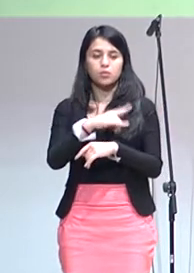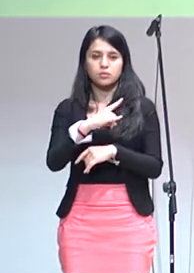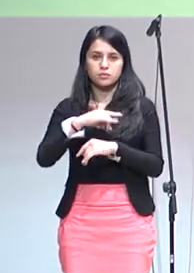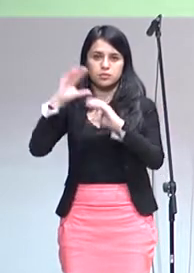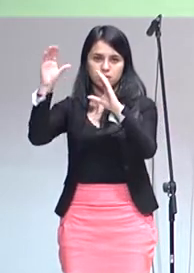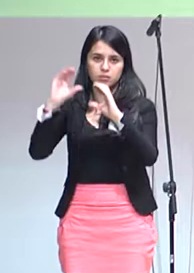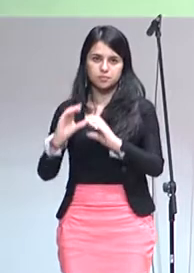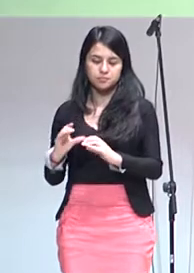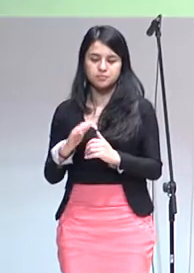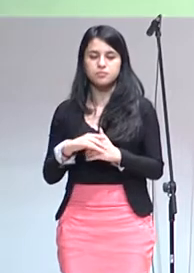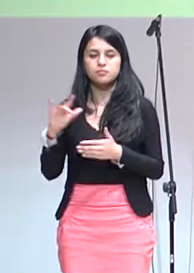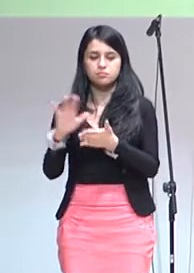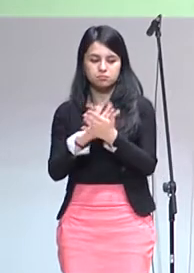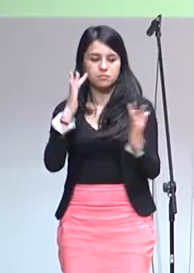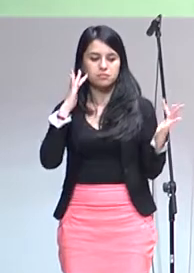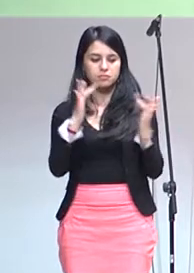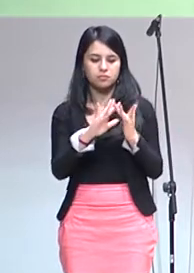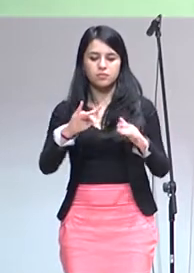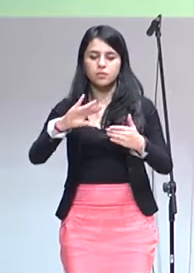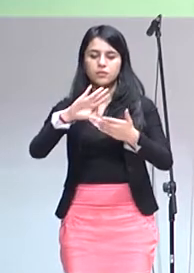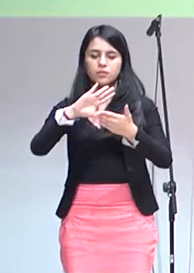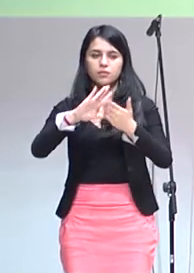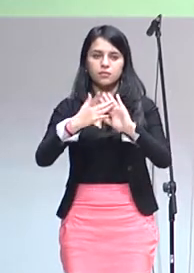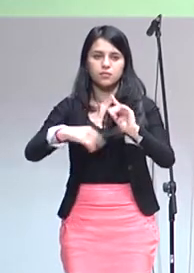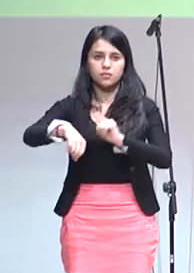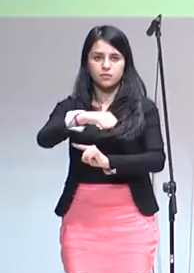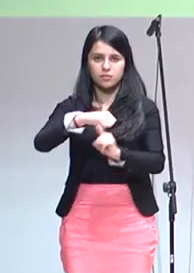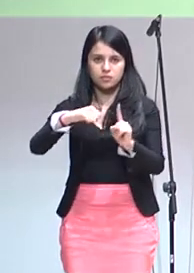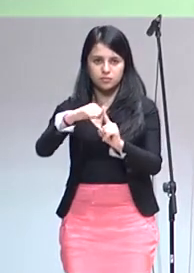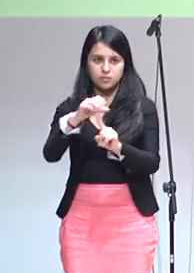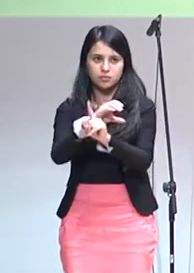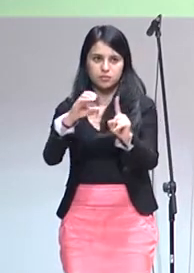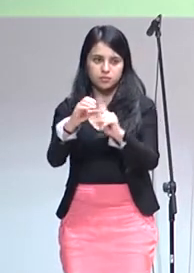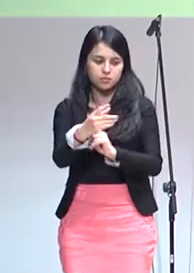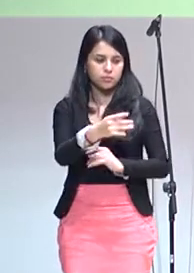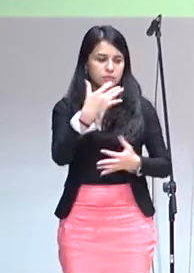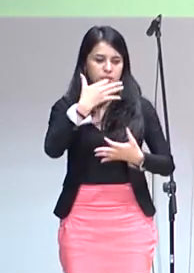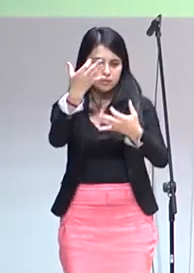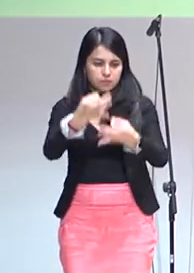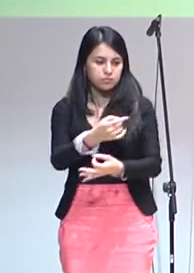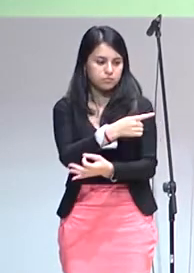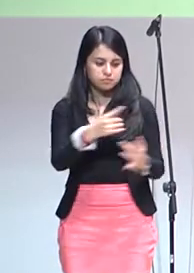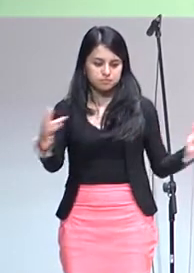no se ajustaban a la realidad social y cultural y a la realidad